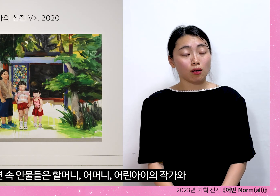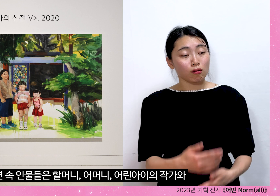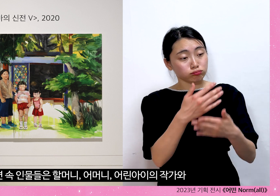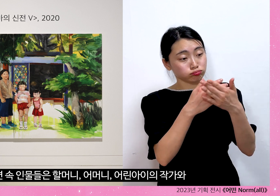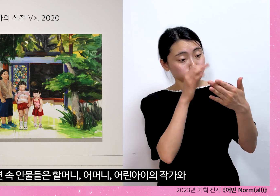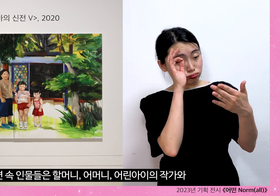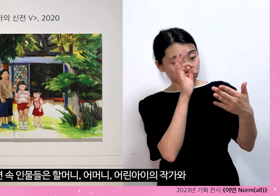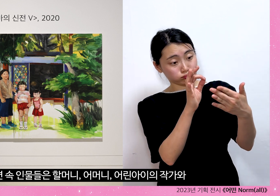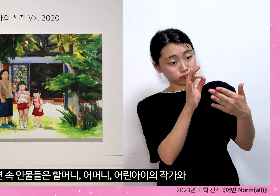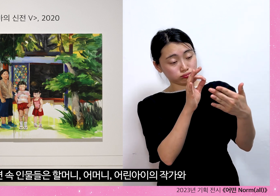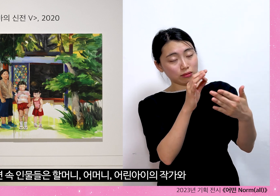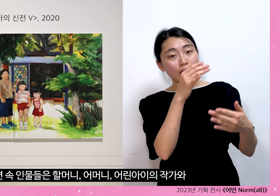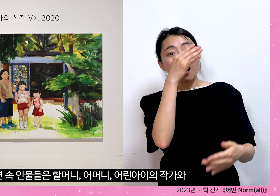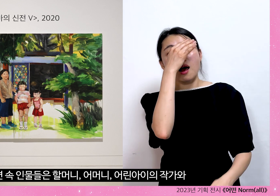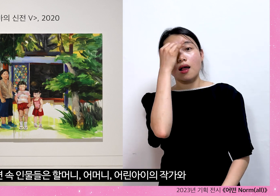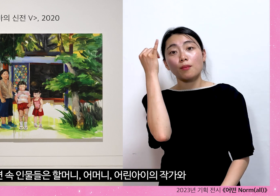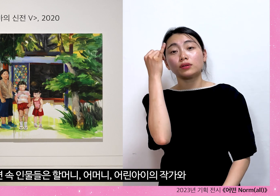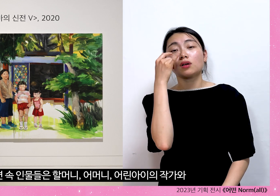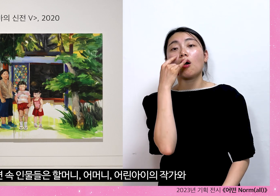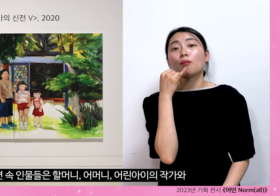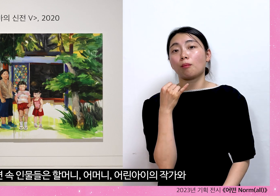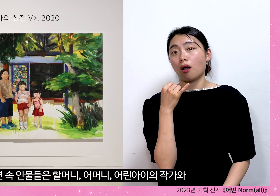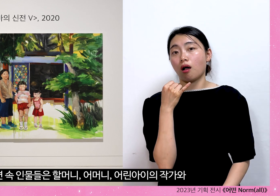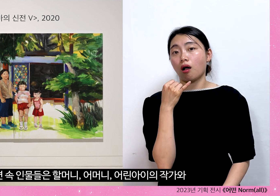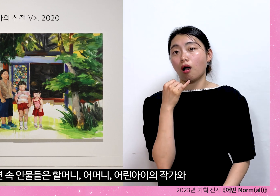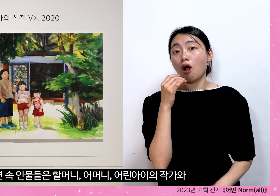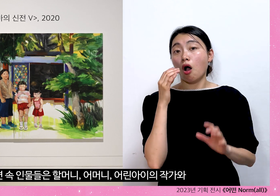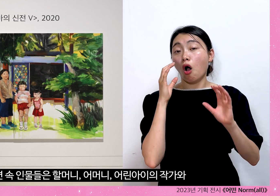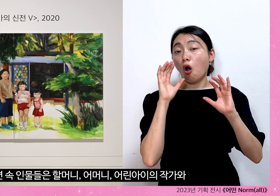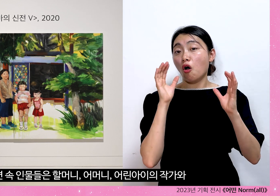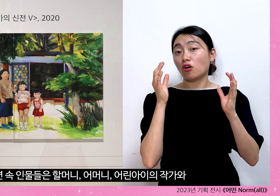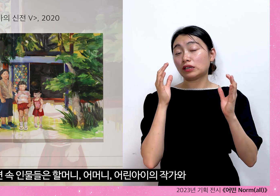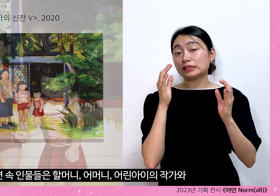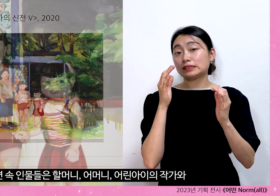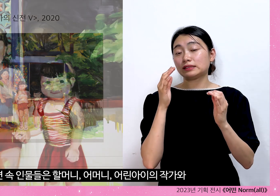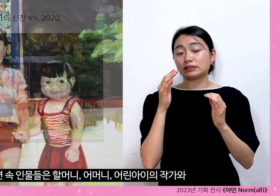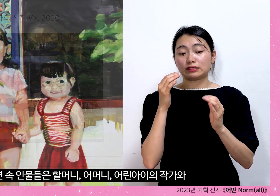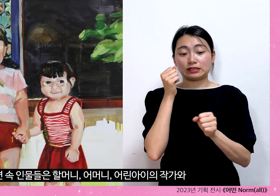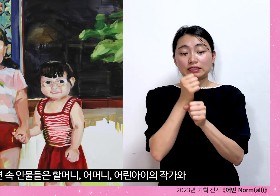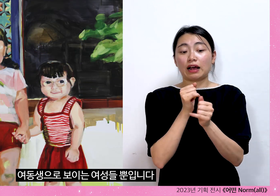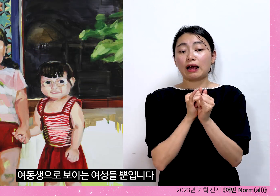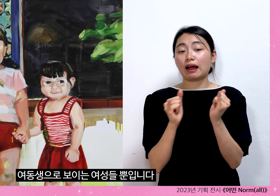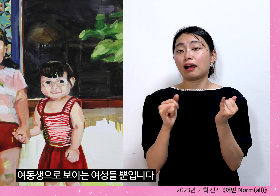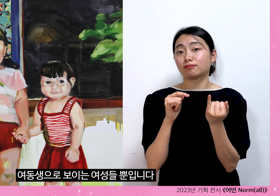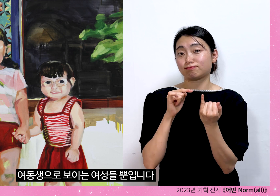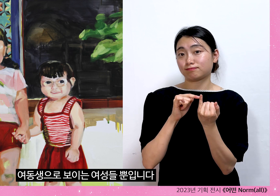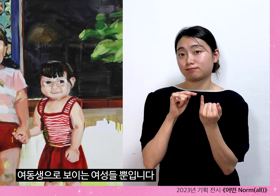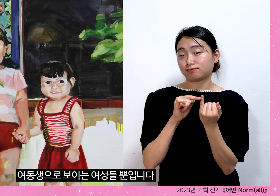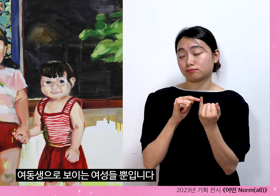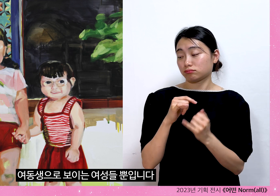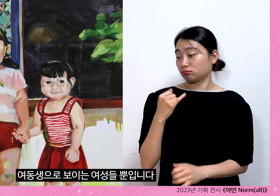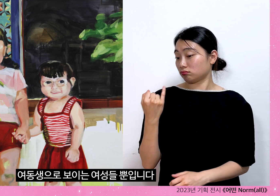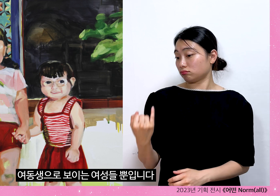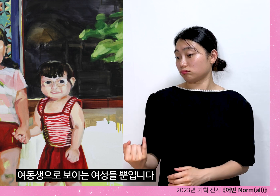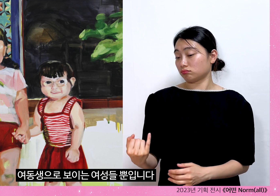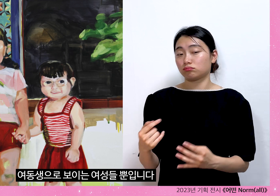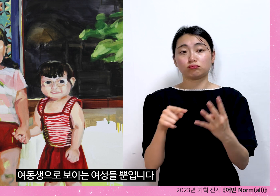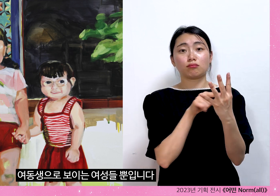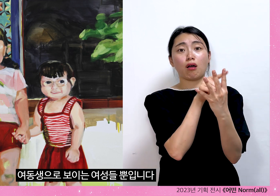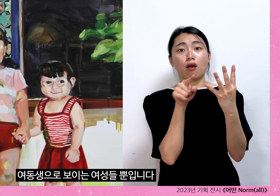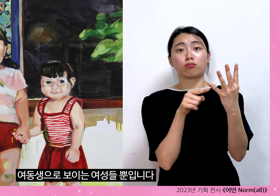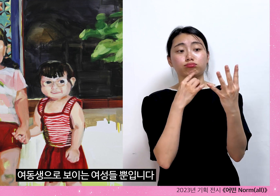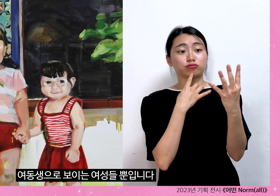화면 속 인물들은 할머니, 어머니, 어린 아이의 작가와 여동생으로 보이는